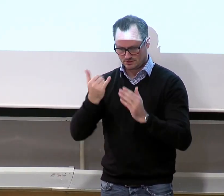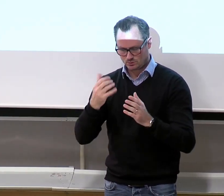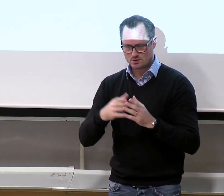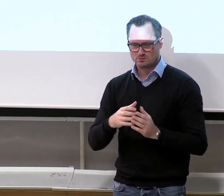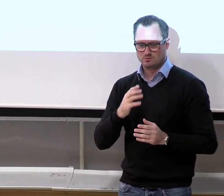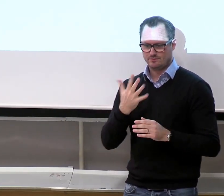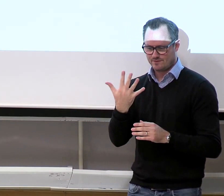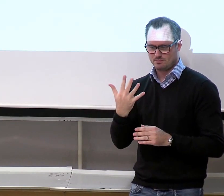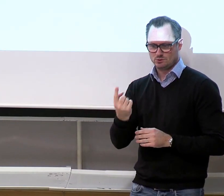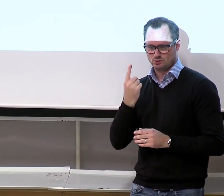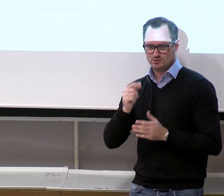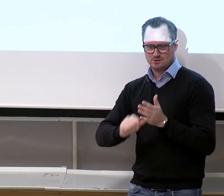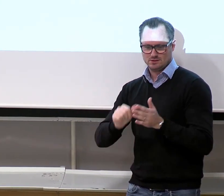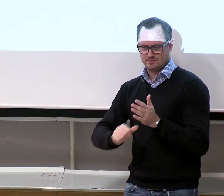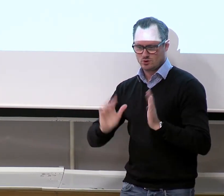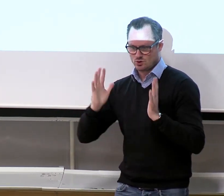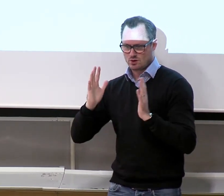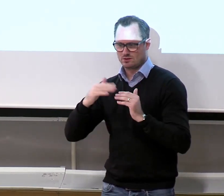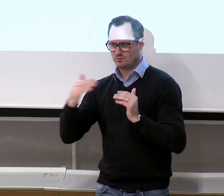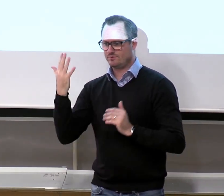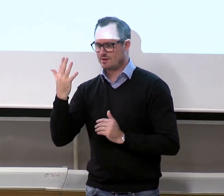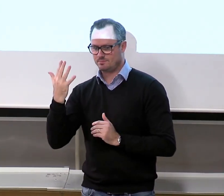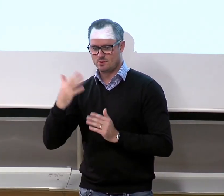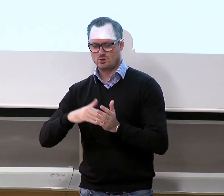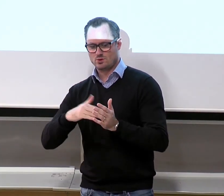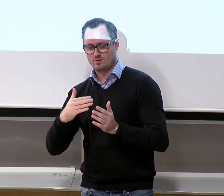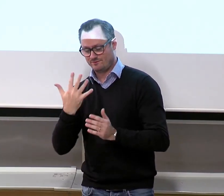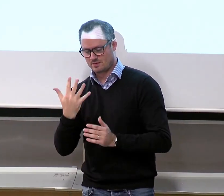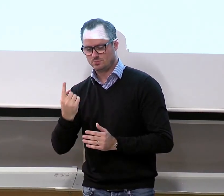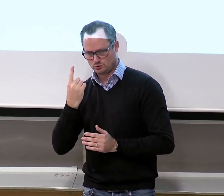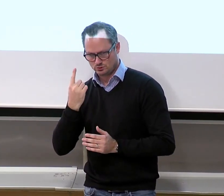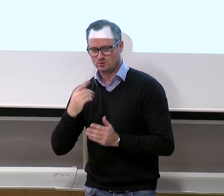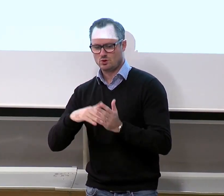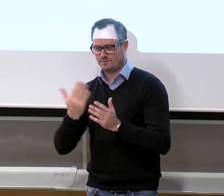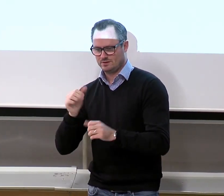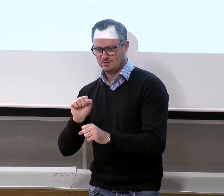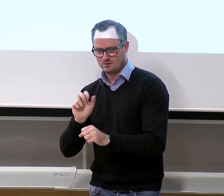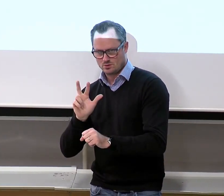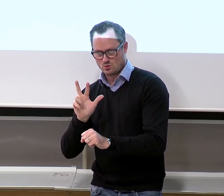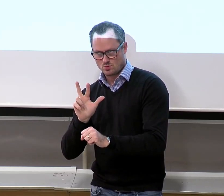Om man tittar på de som har gått 10:e klass så var det 5 elever som